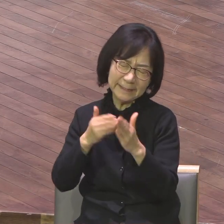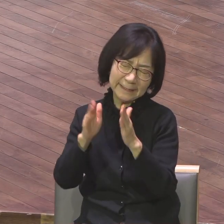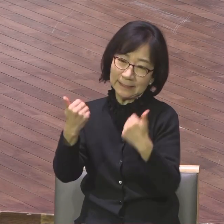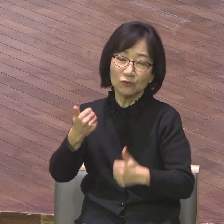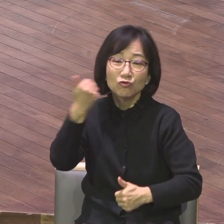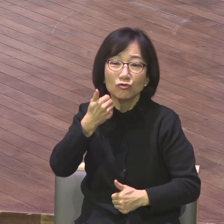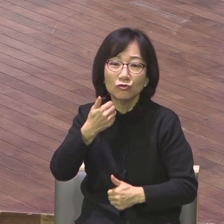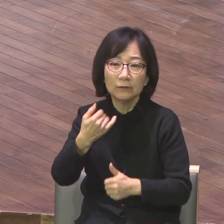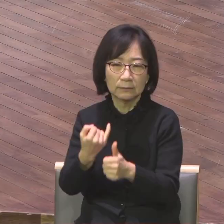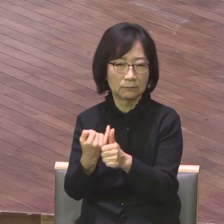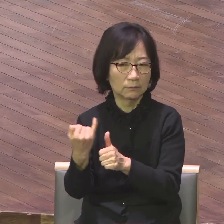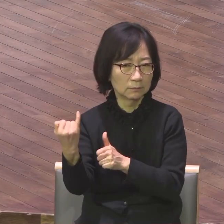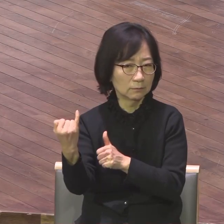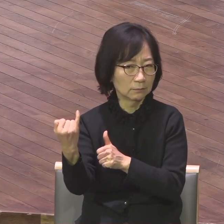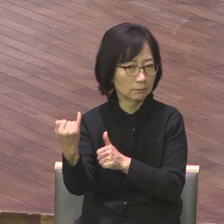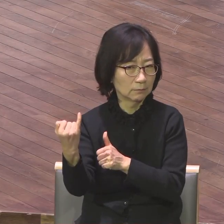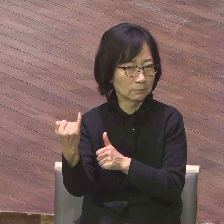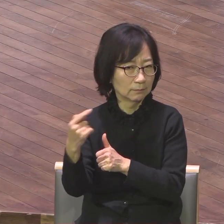자존심을 자꾸 건드려.